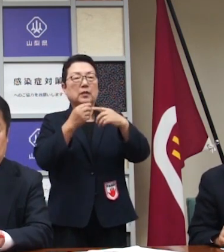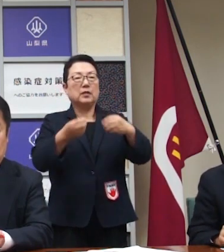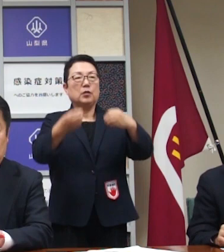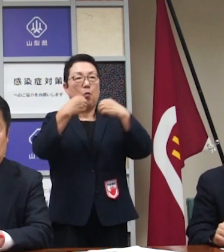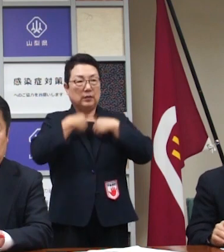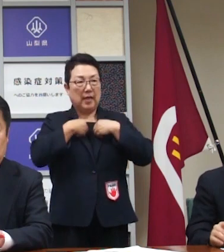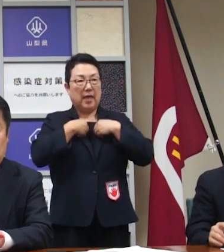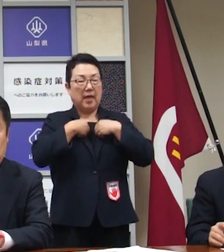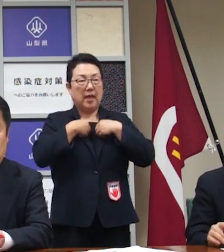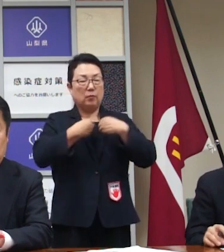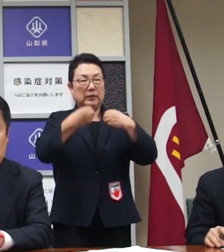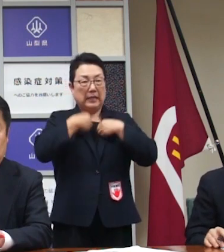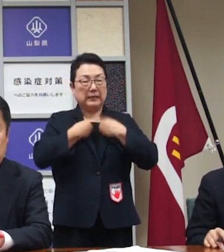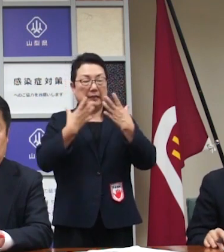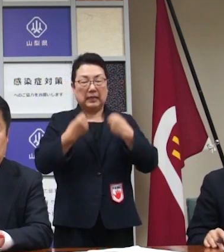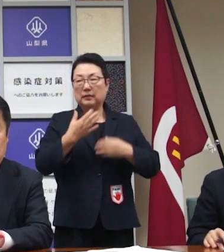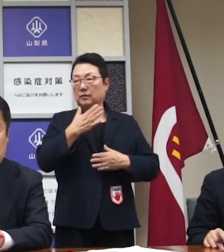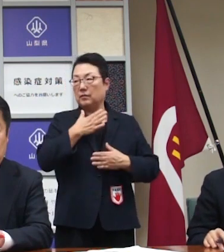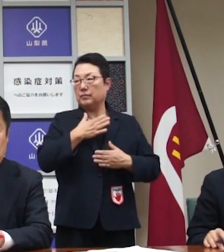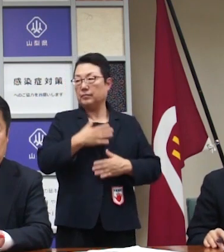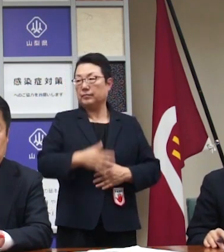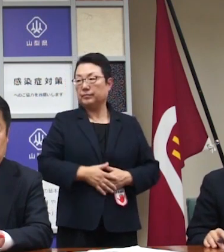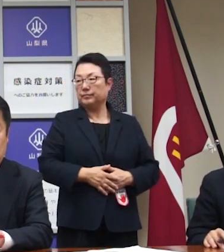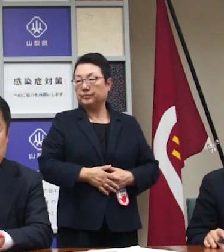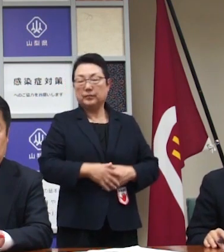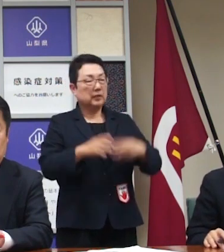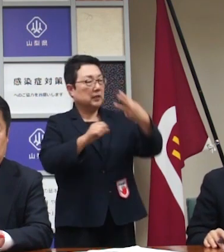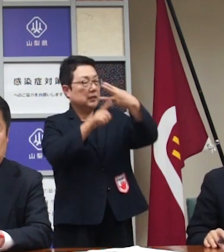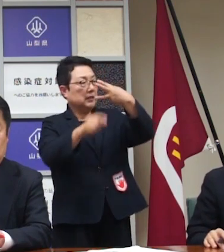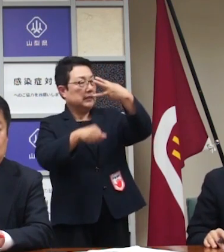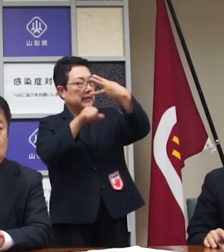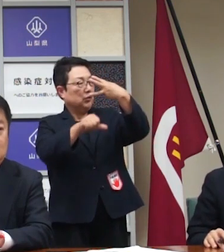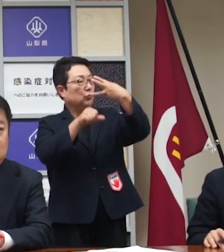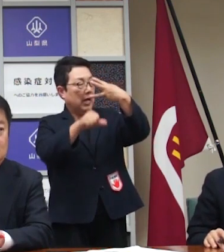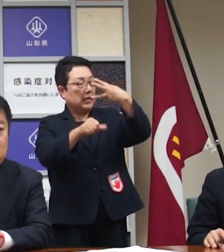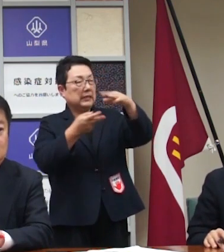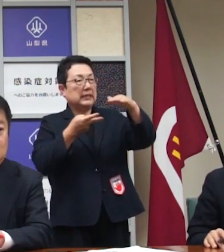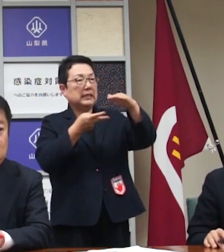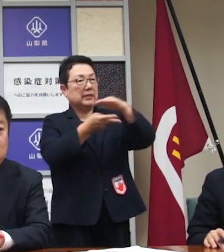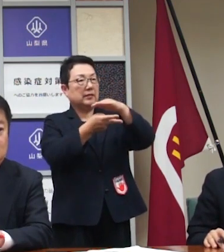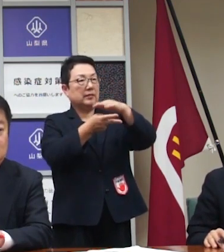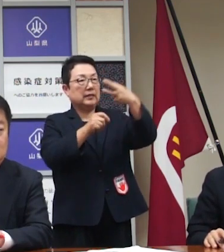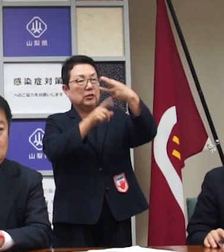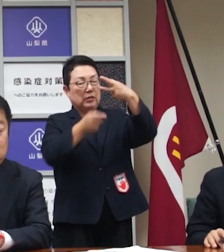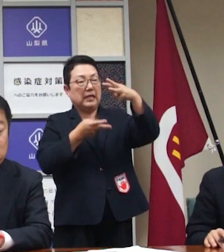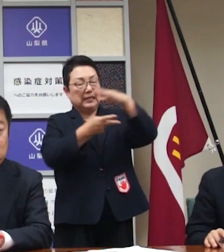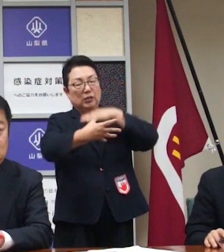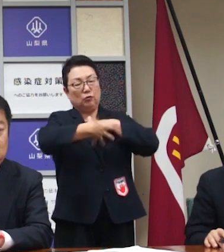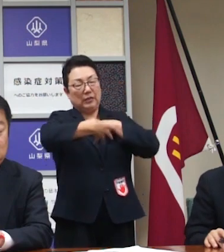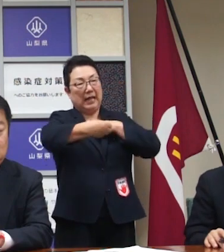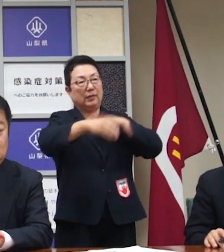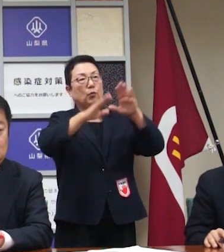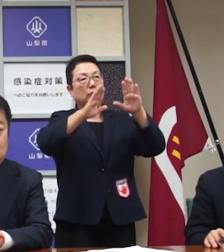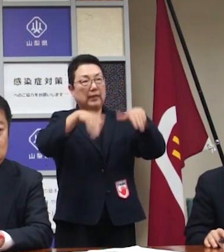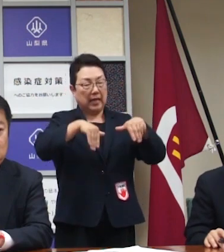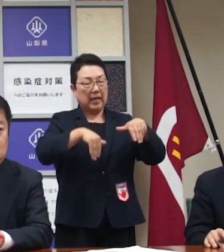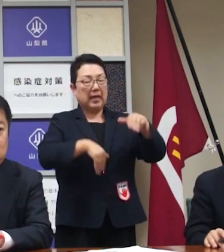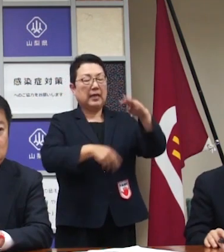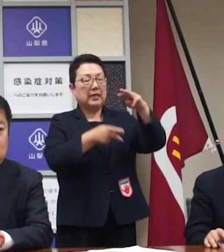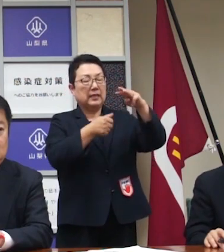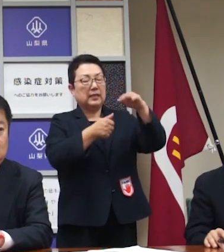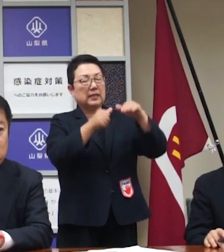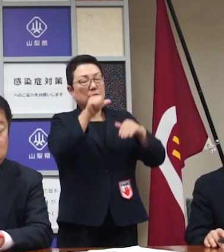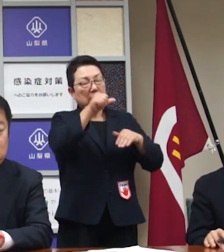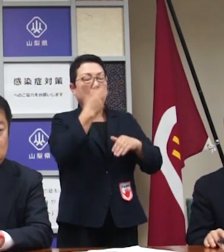PCR 検査をして、 5日に取ったとこういうことならば、そして5日にも検査をしています